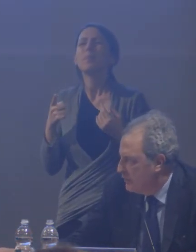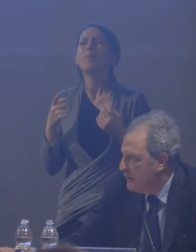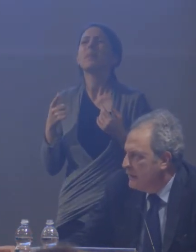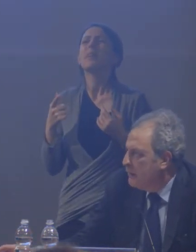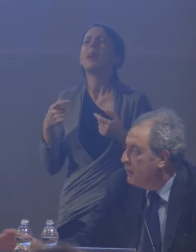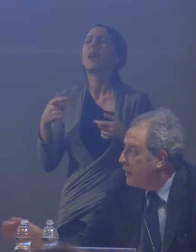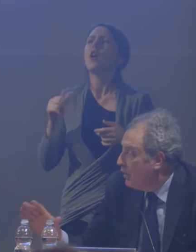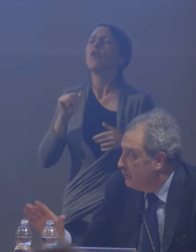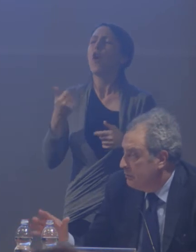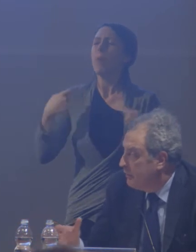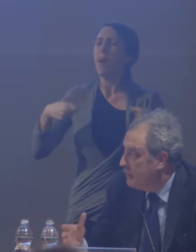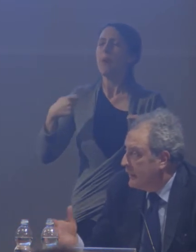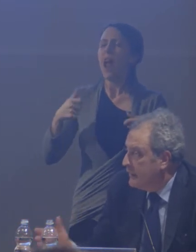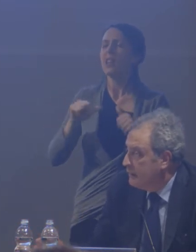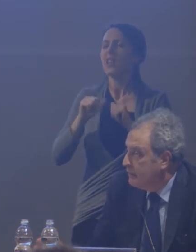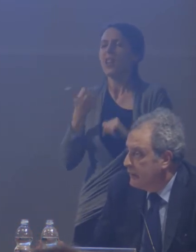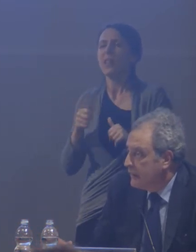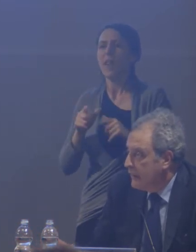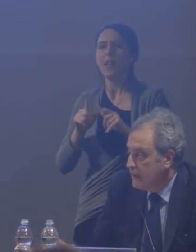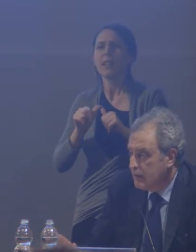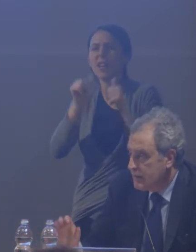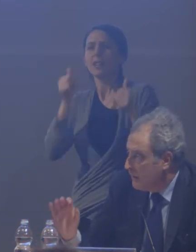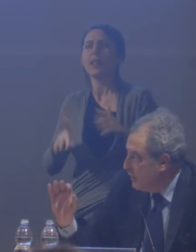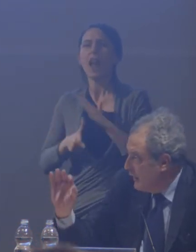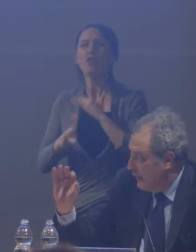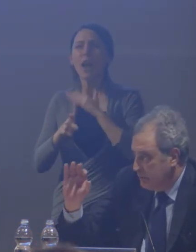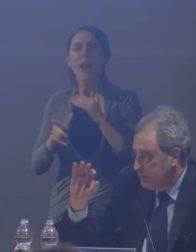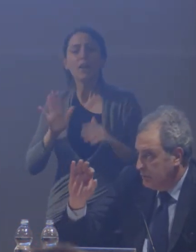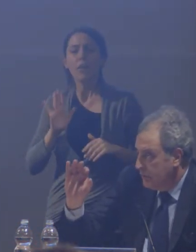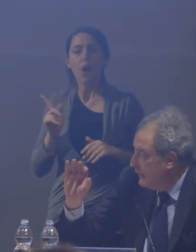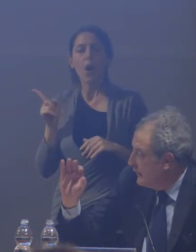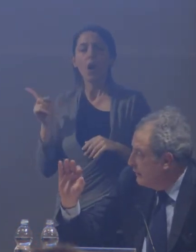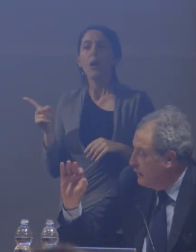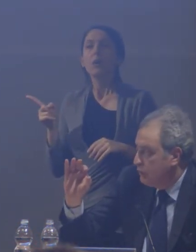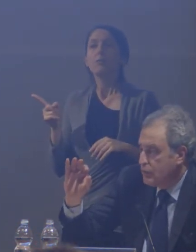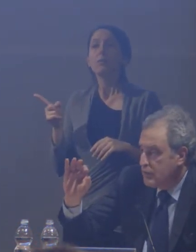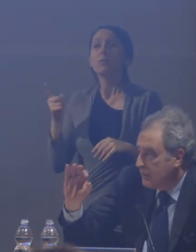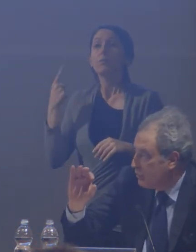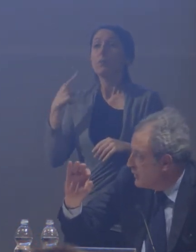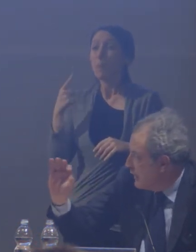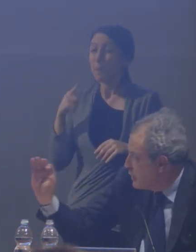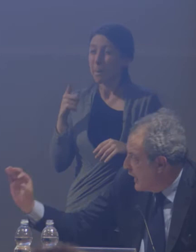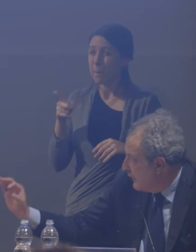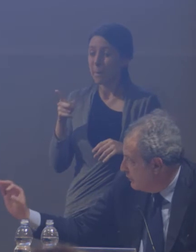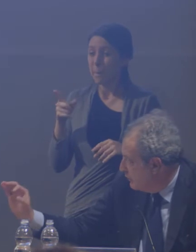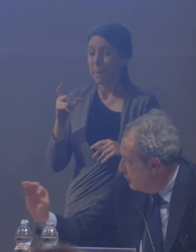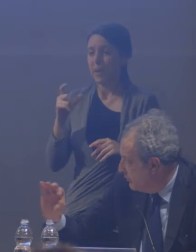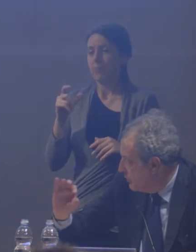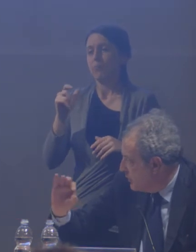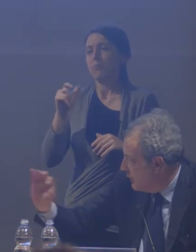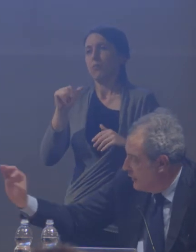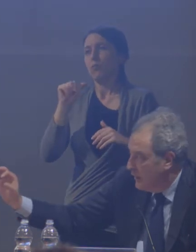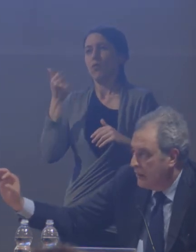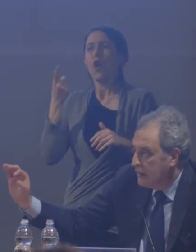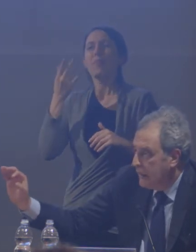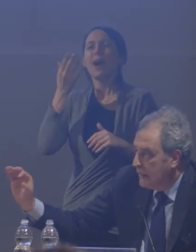sceriffo, però devo chiarirvi che se quell'intervento fosse stato stralciato